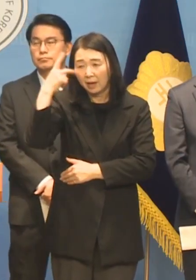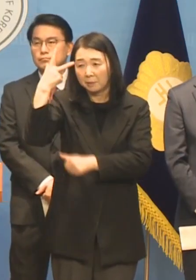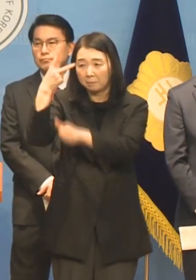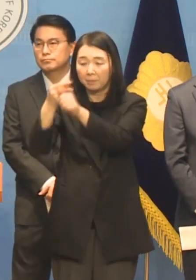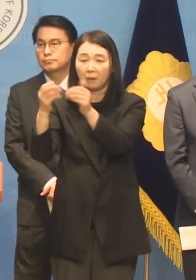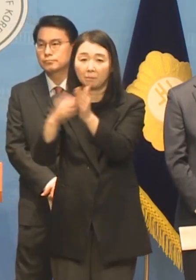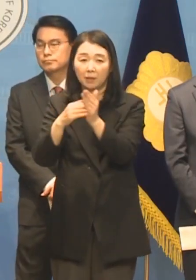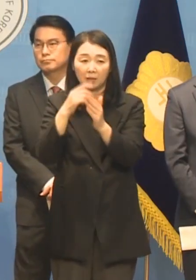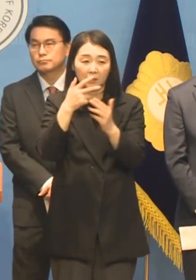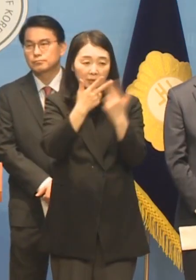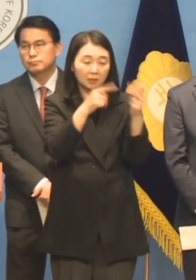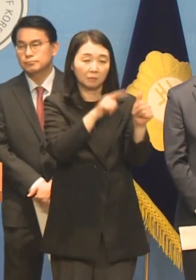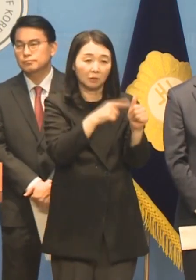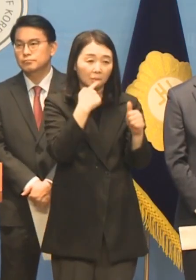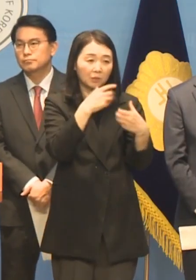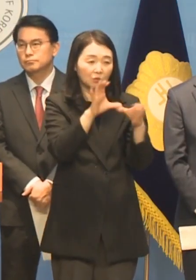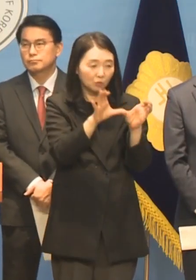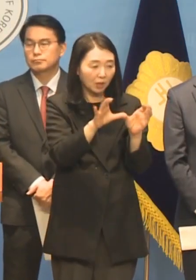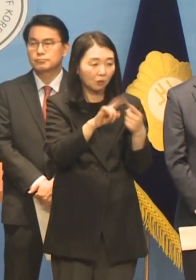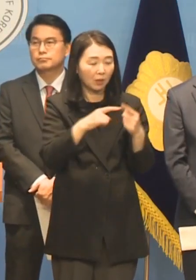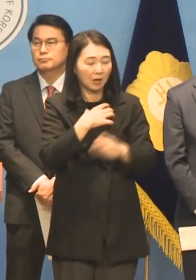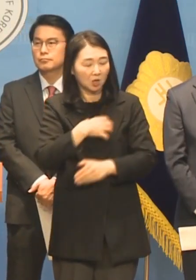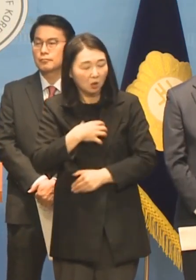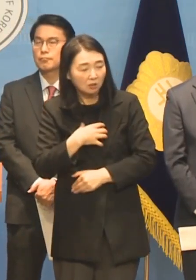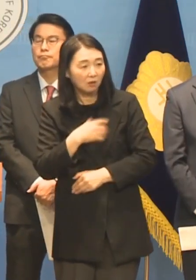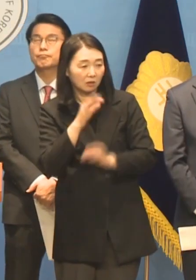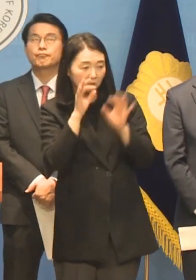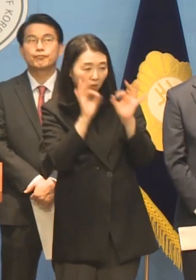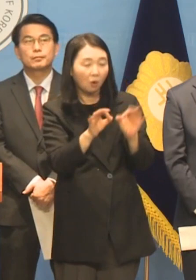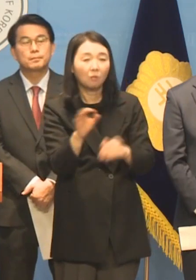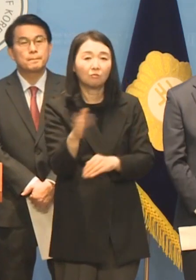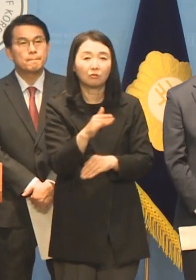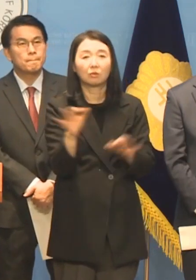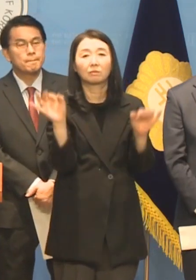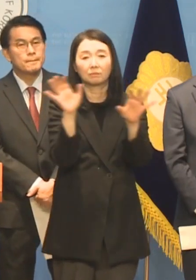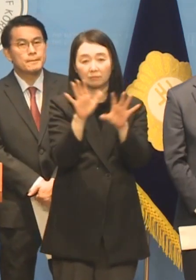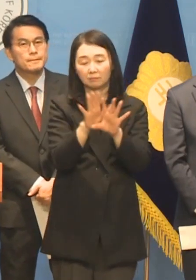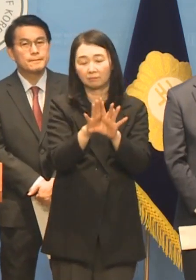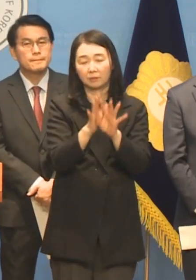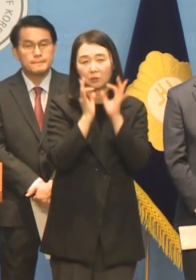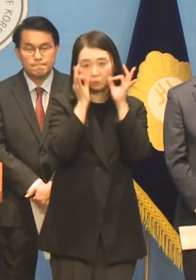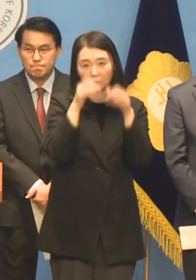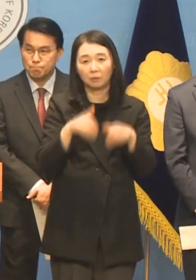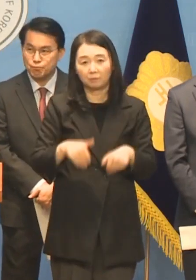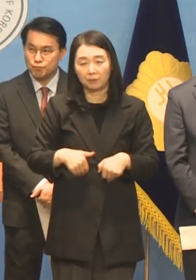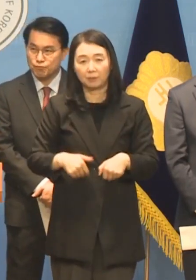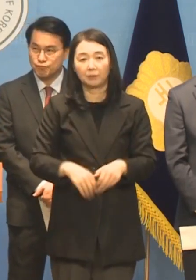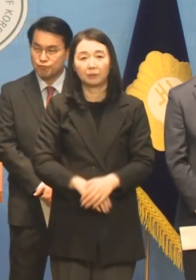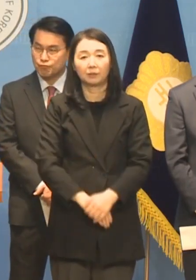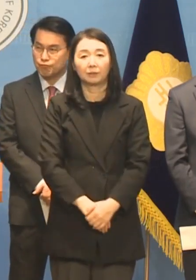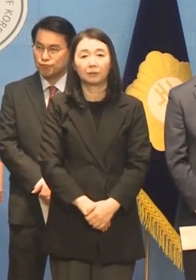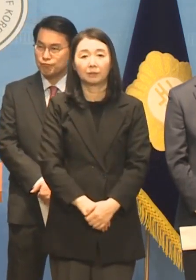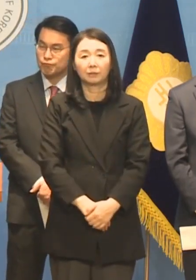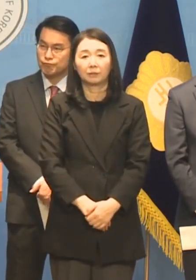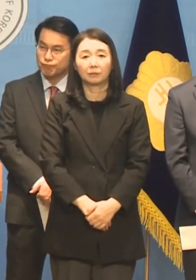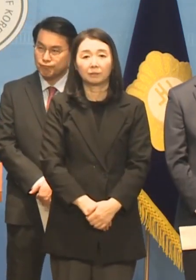대표와 민주당을 향한 걱정 어린 시선부터 불식시키는 데 힘을 써야 할 것입니다.